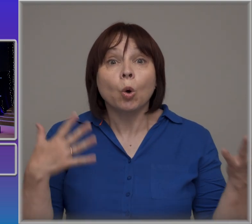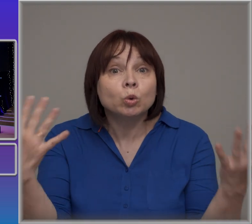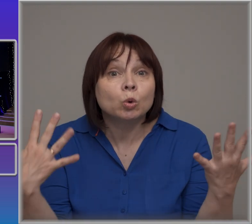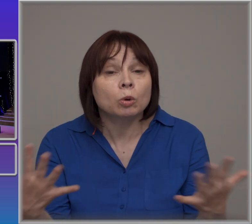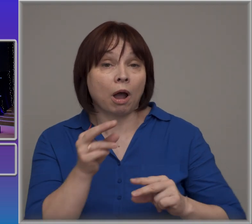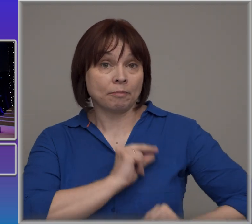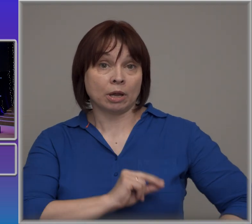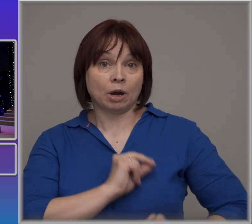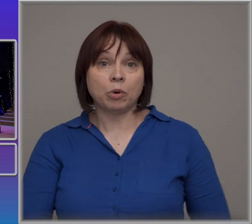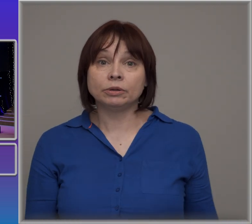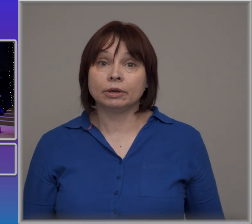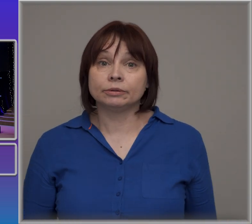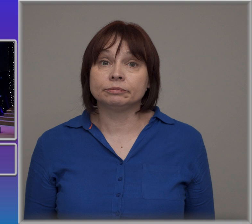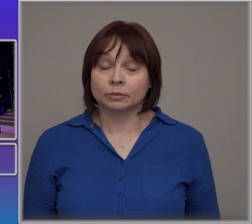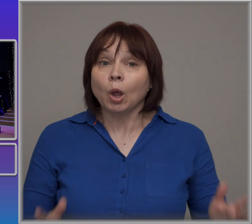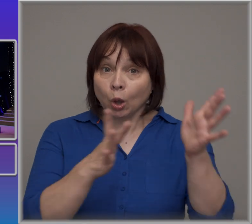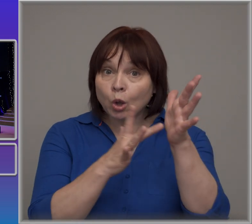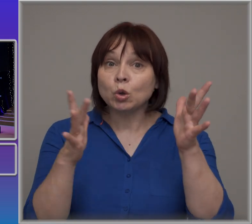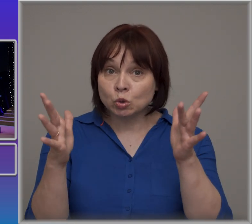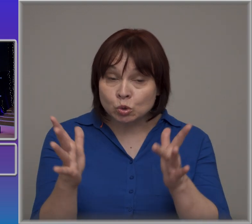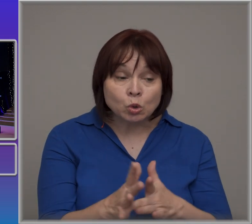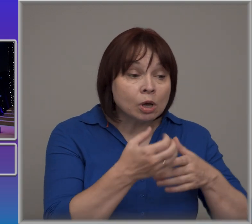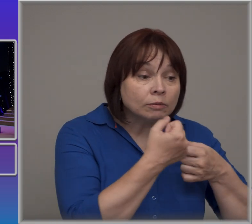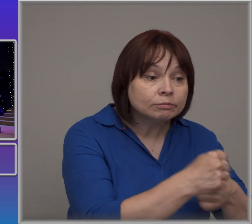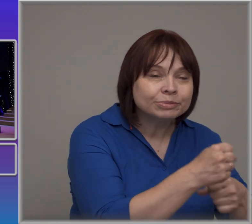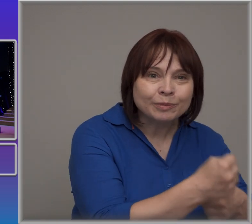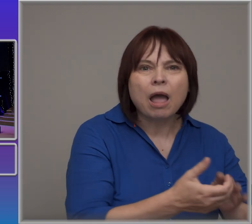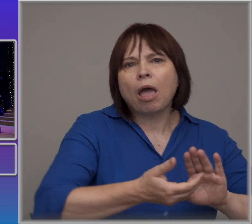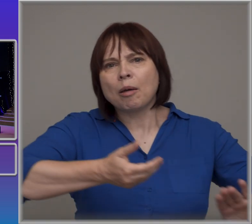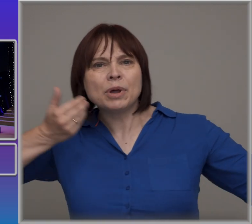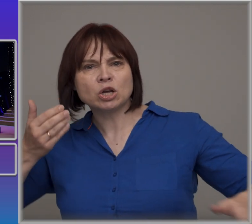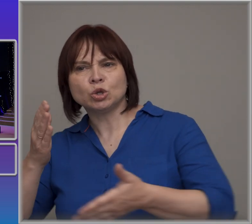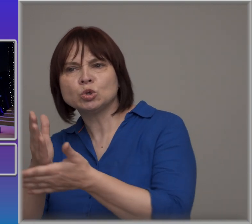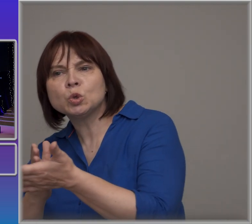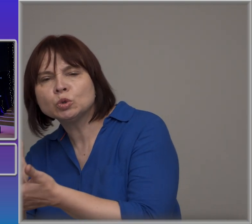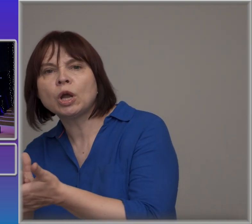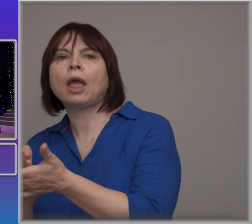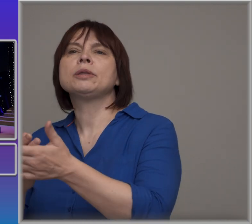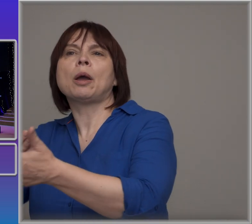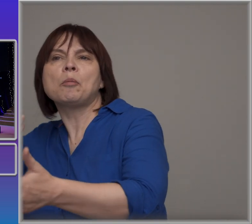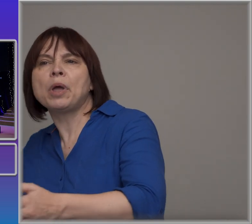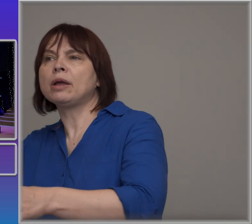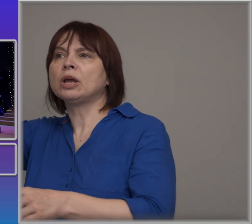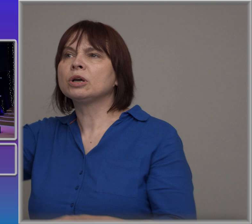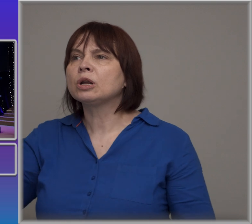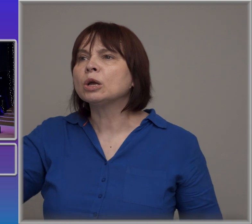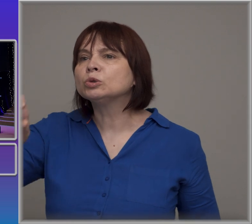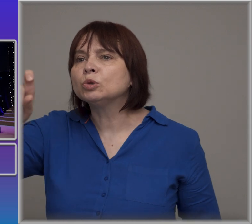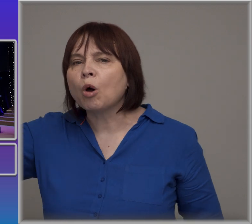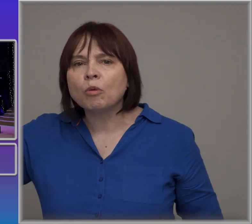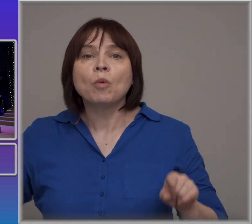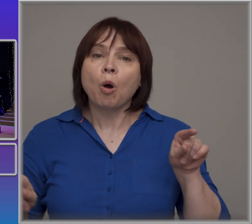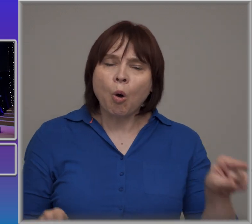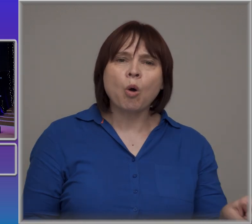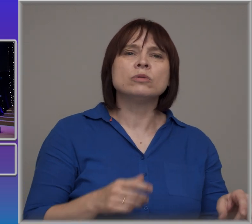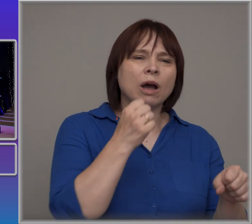Христос приходит в этот мир. И Христос, приходя в этот мир, Он, первое Его занятие, первое, что